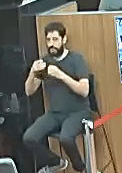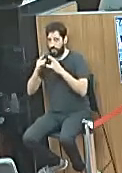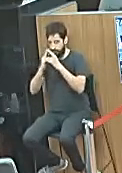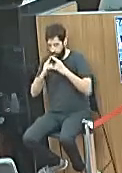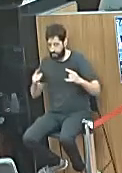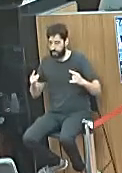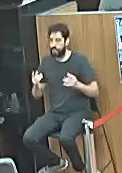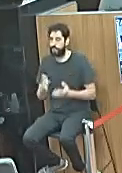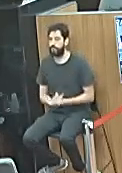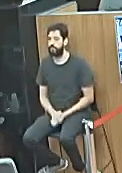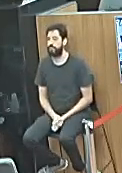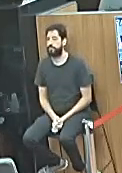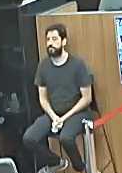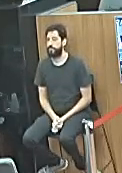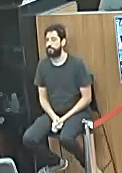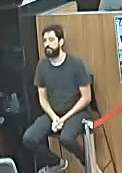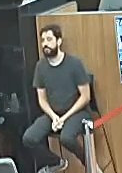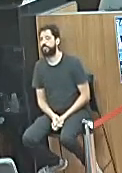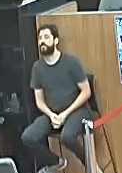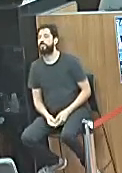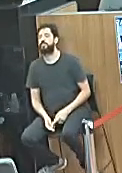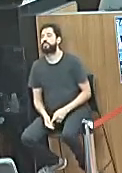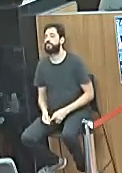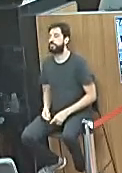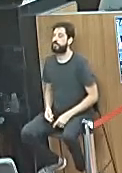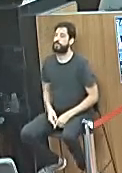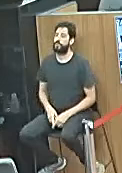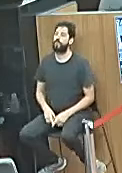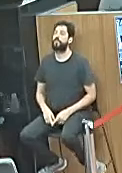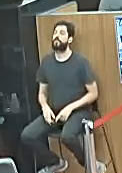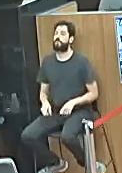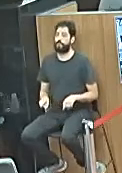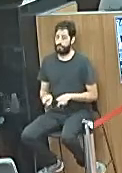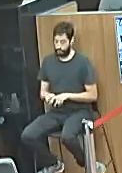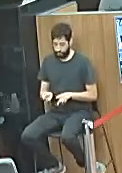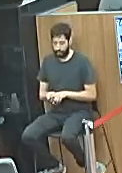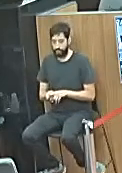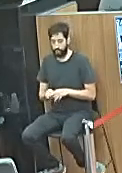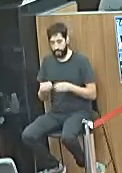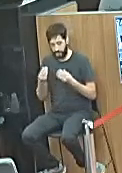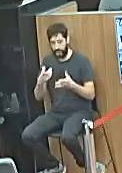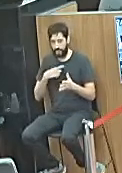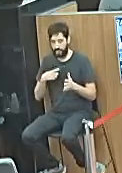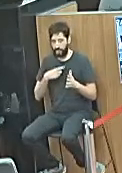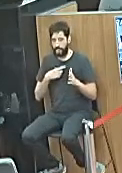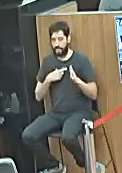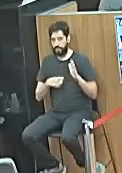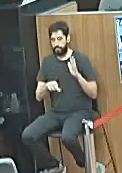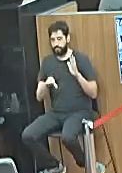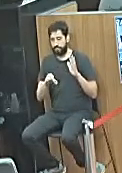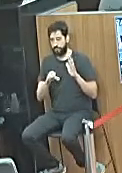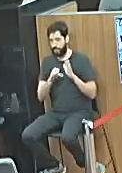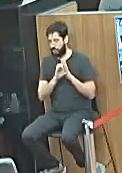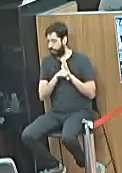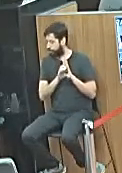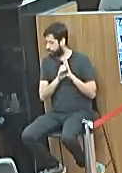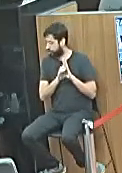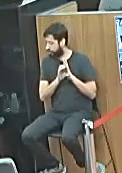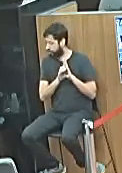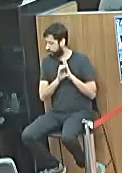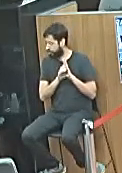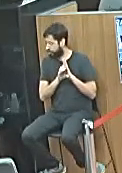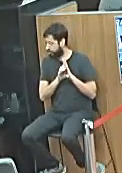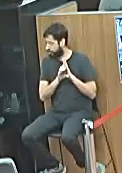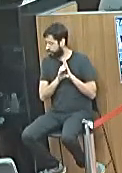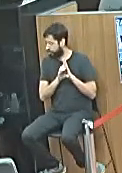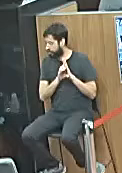está garantido em constituição e até no tratado de saúde do estado na resolução de saúde e que de alguma forma